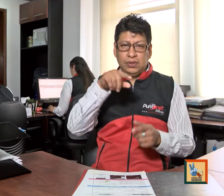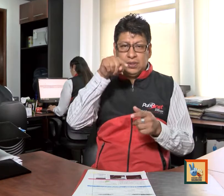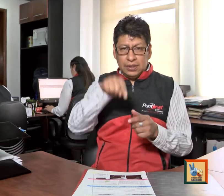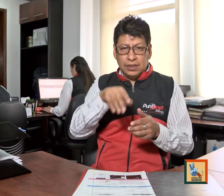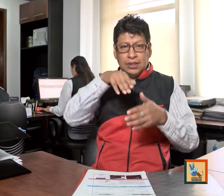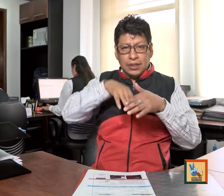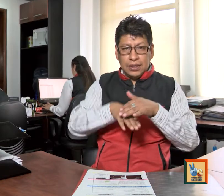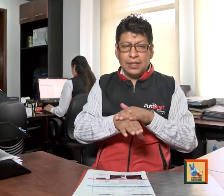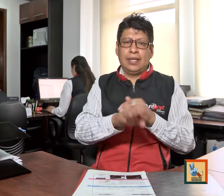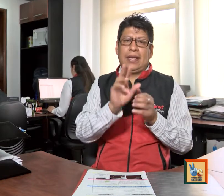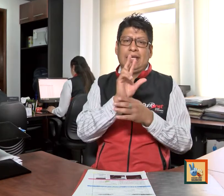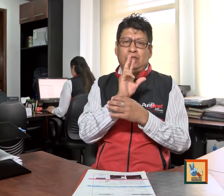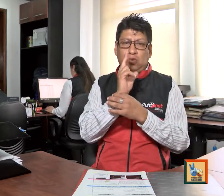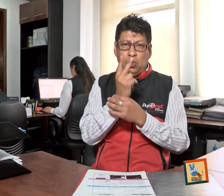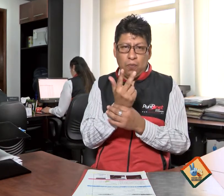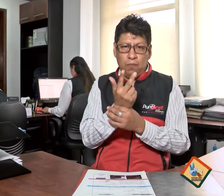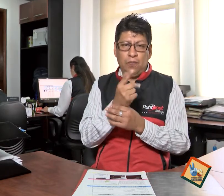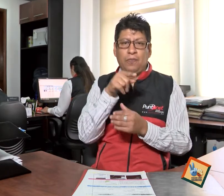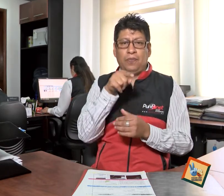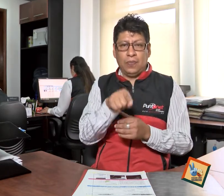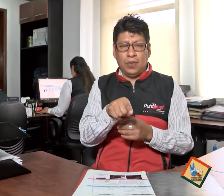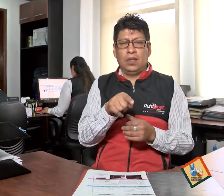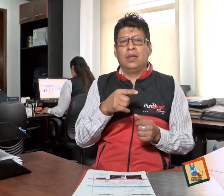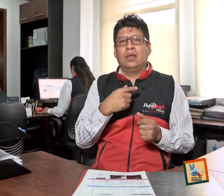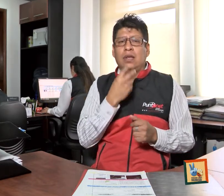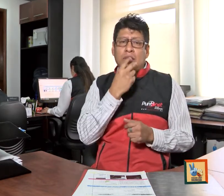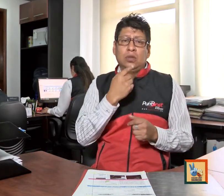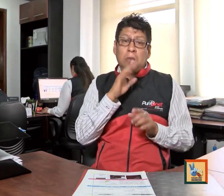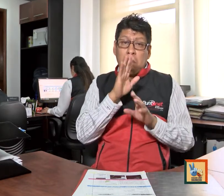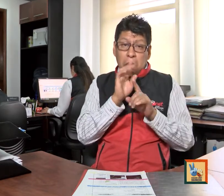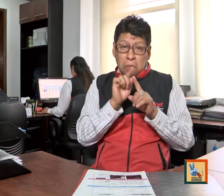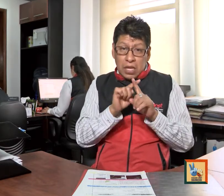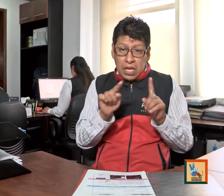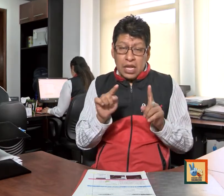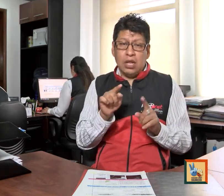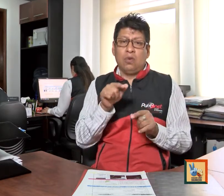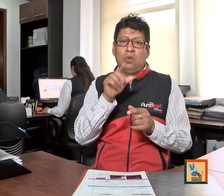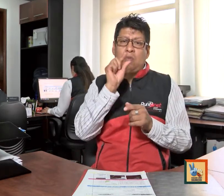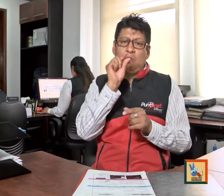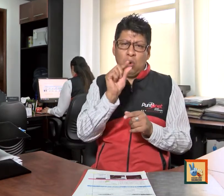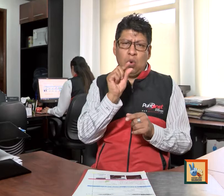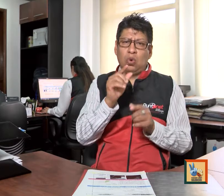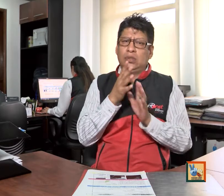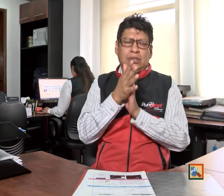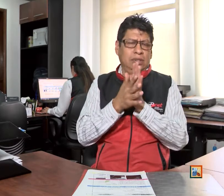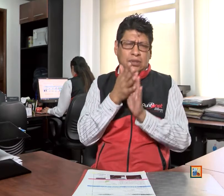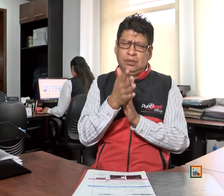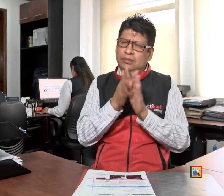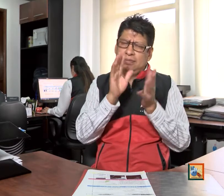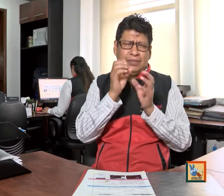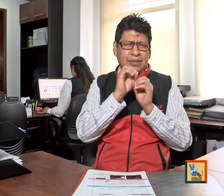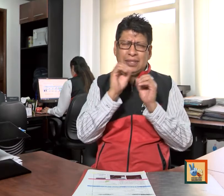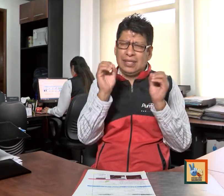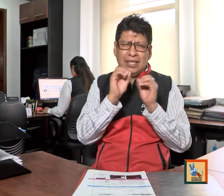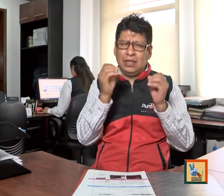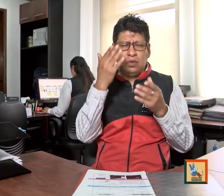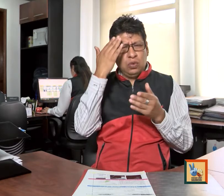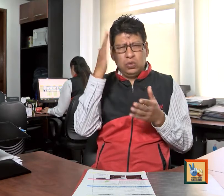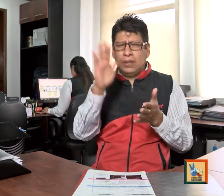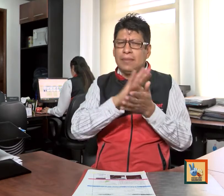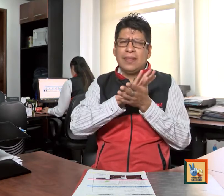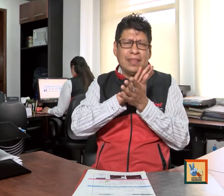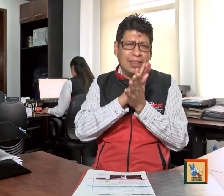recuerdo claramente que fue en octubre de ese mismo año cuando ingresé a la asociación de sordos de pichincha